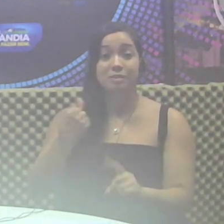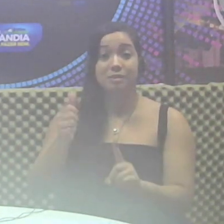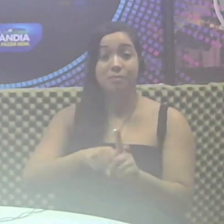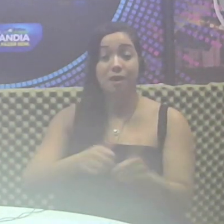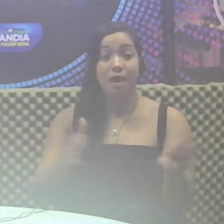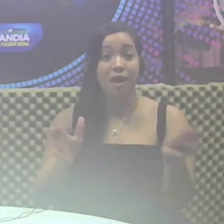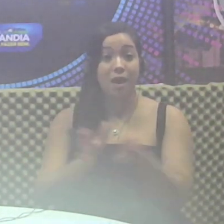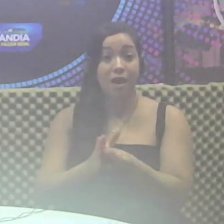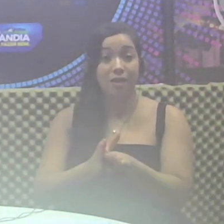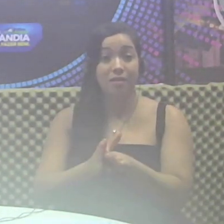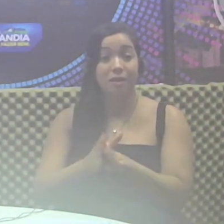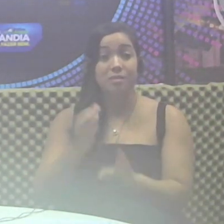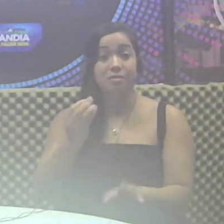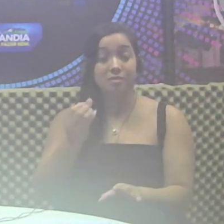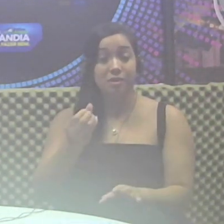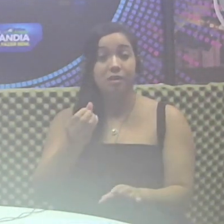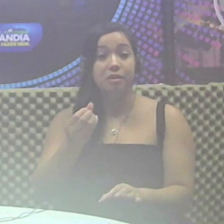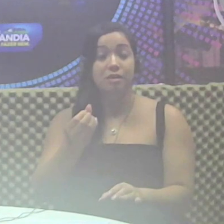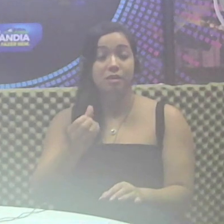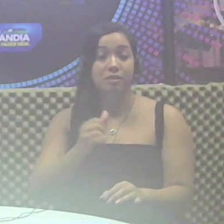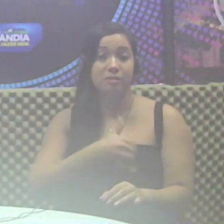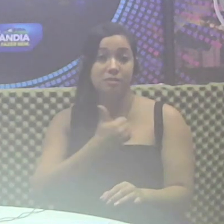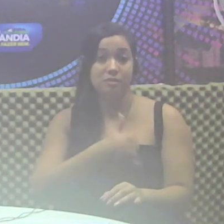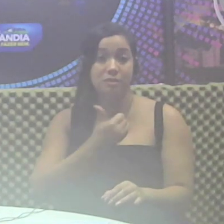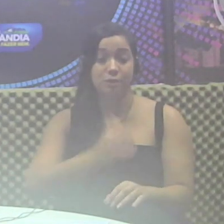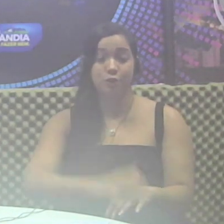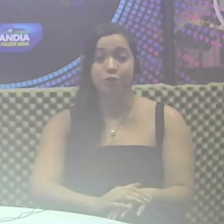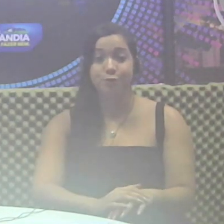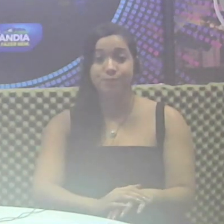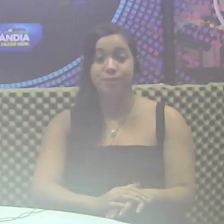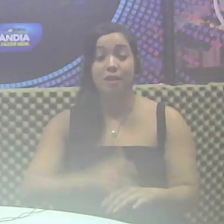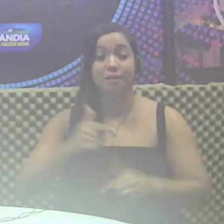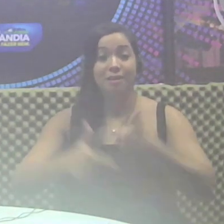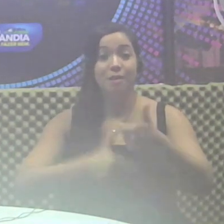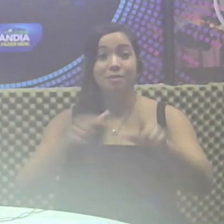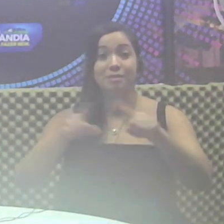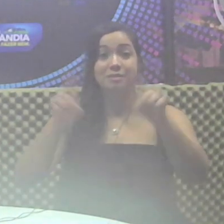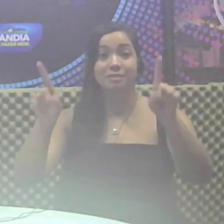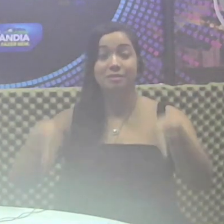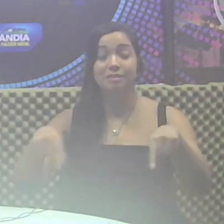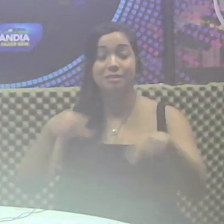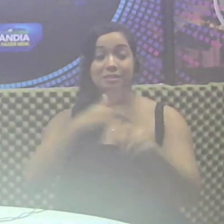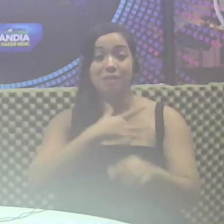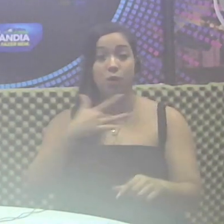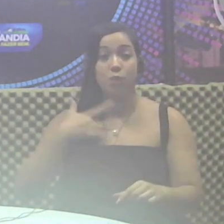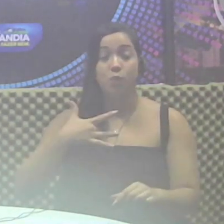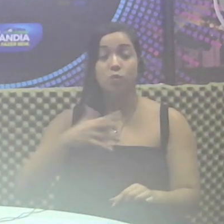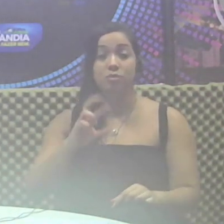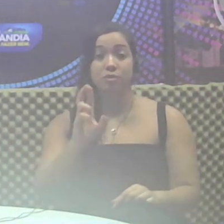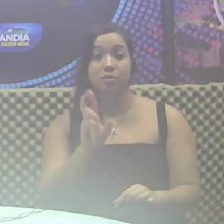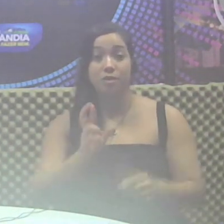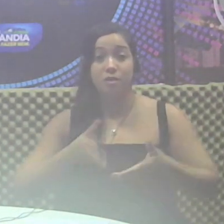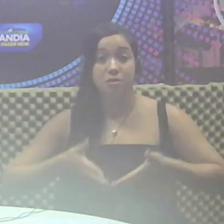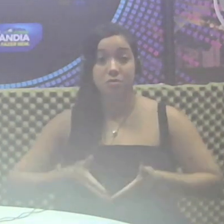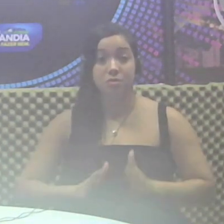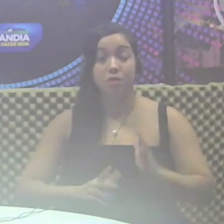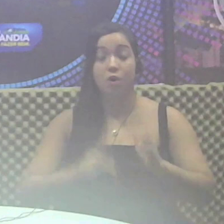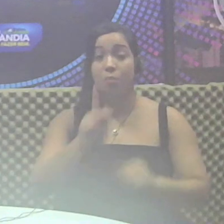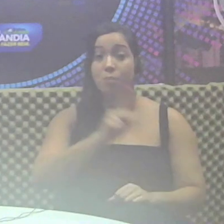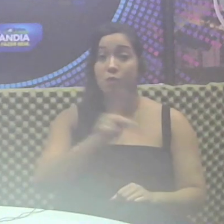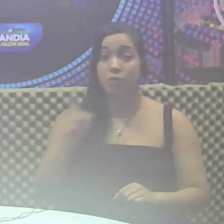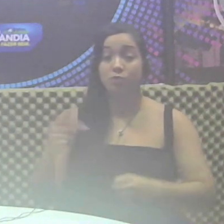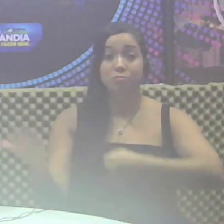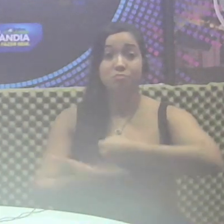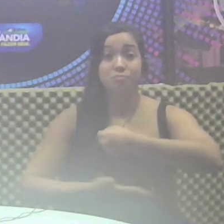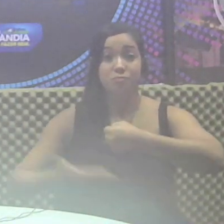de 5 anos, 11 meses e 29 dias, trabalhadores de saúde, gestantes, puérperas, professores do ensino